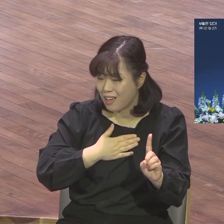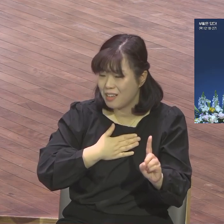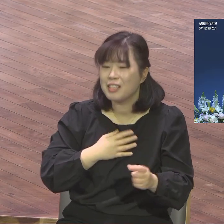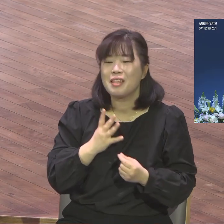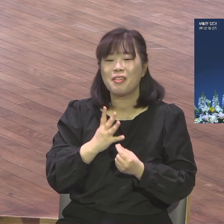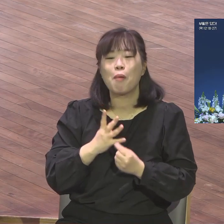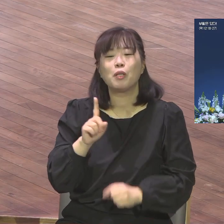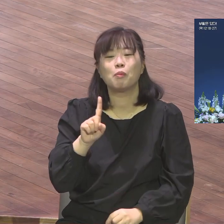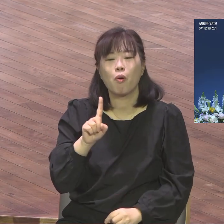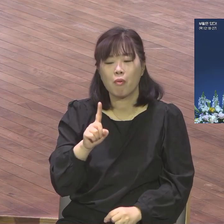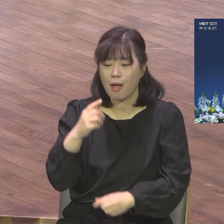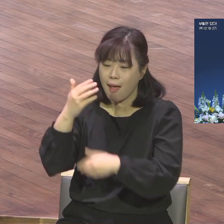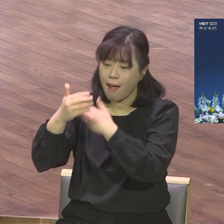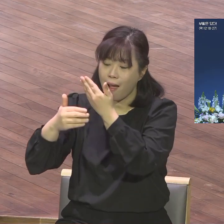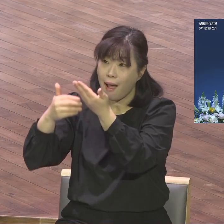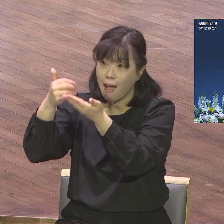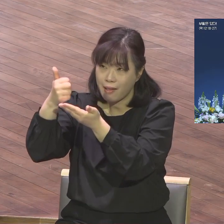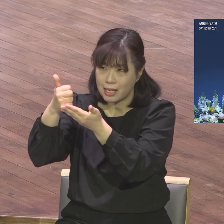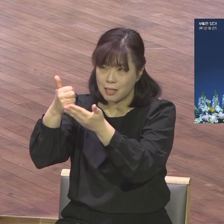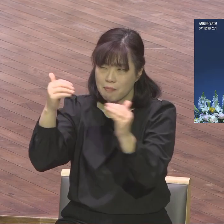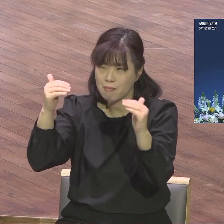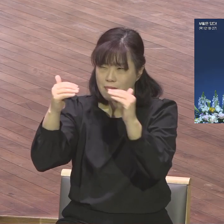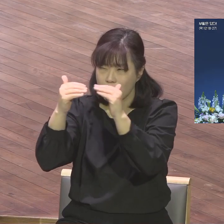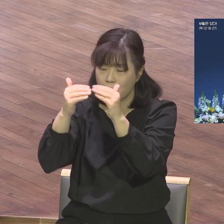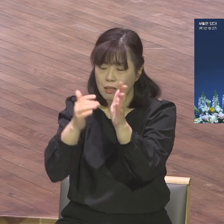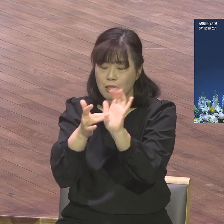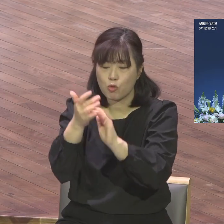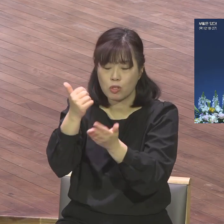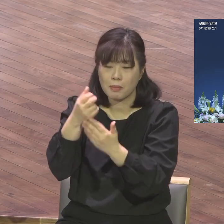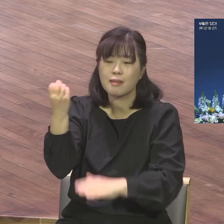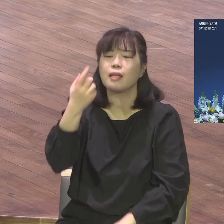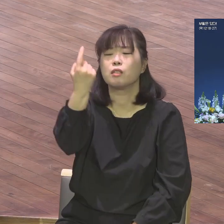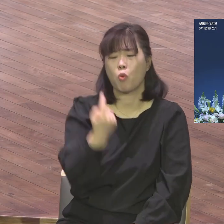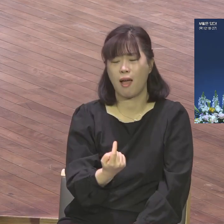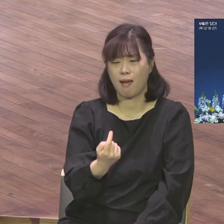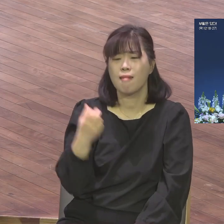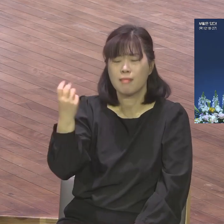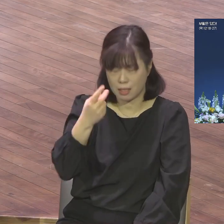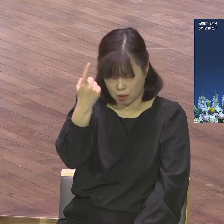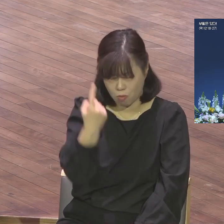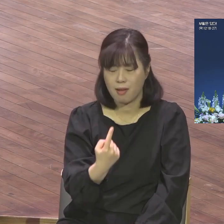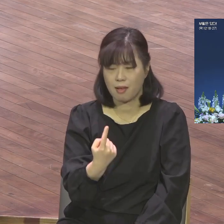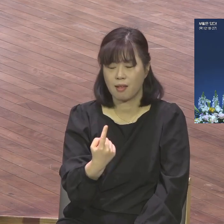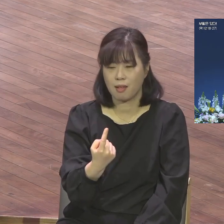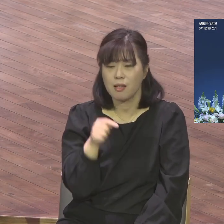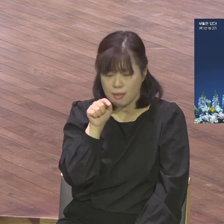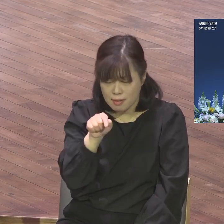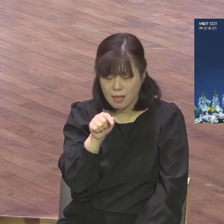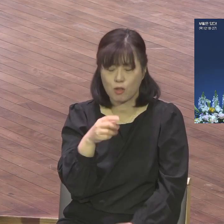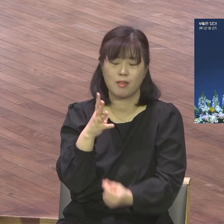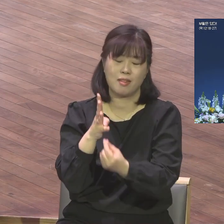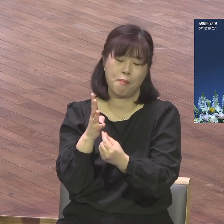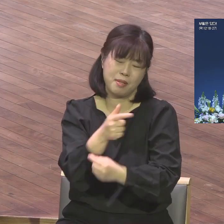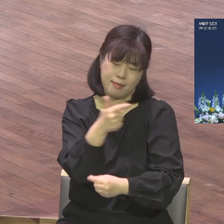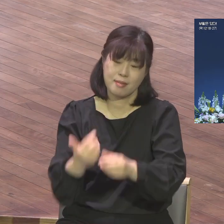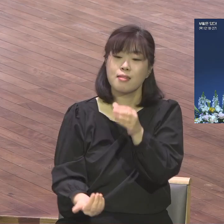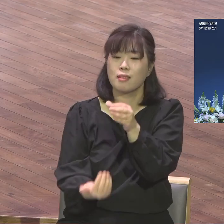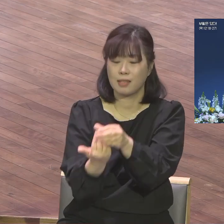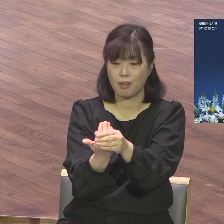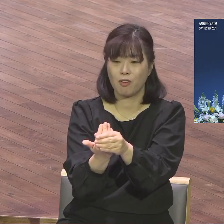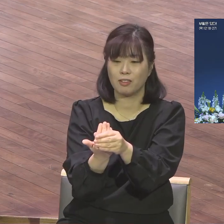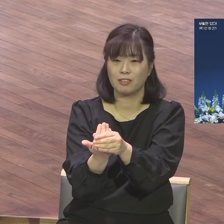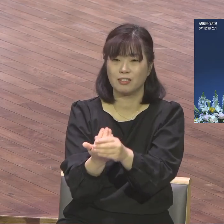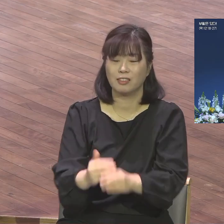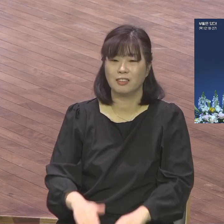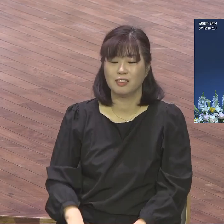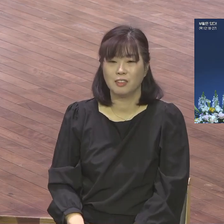다시 오십니다. 예수님 재림을 말하는 거예요. 예수님이 하나님이요. 예수님의 재림, 그게 이제